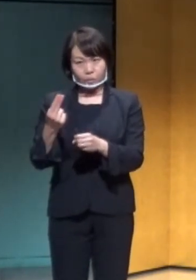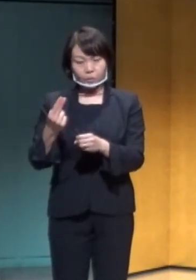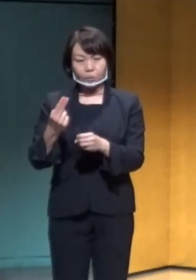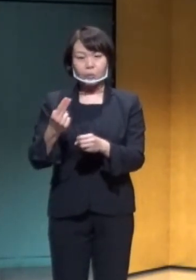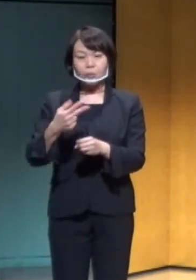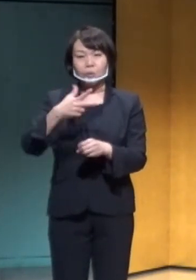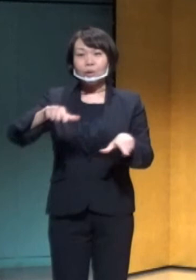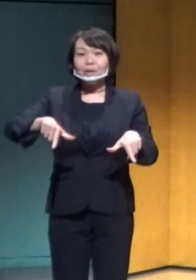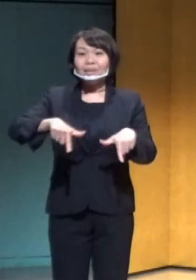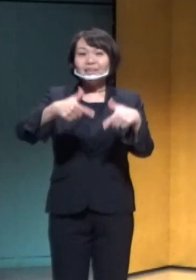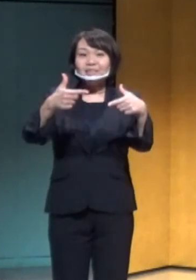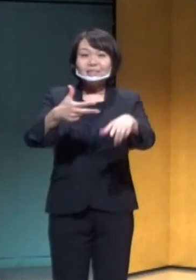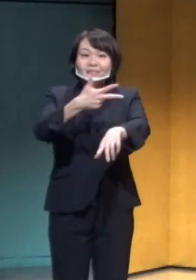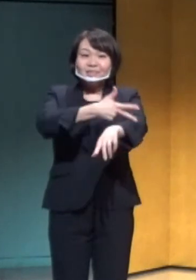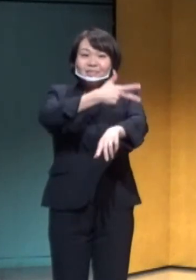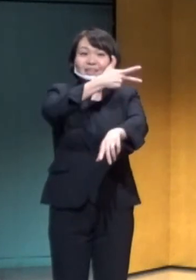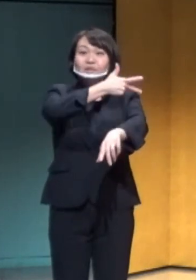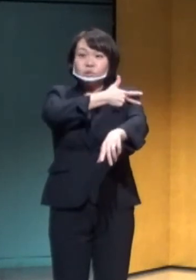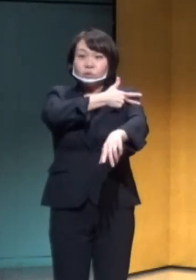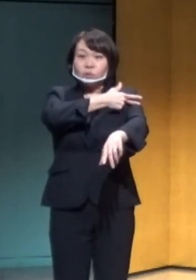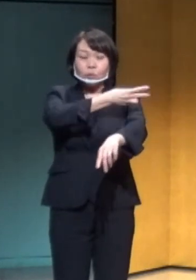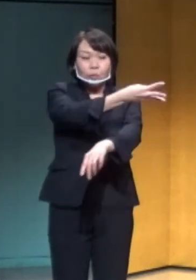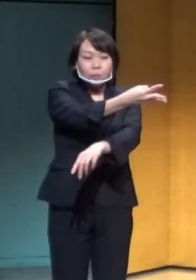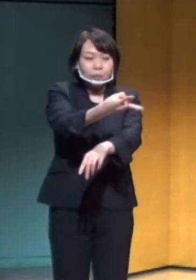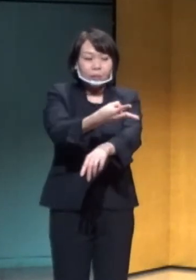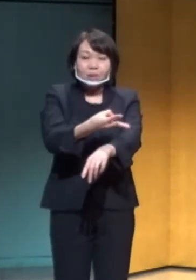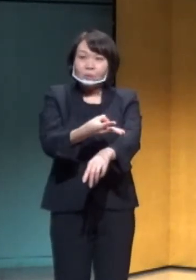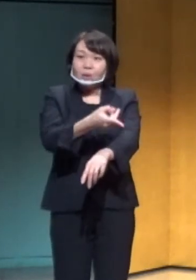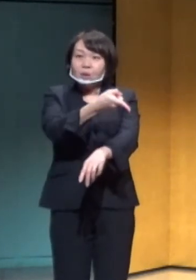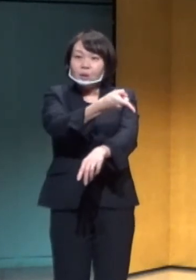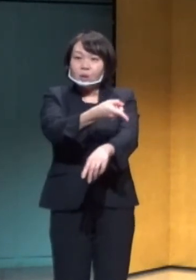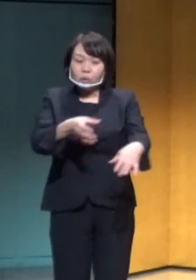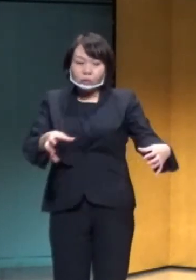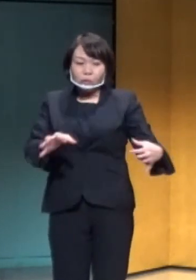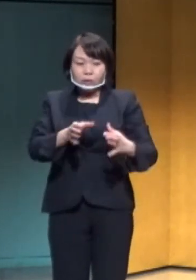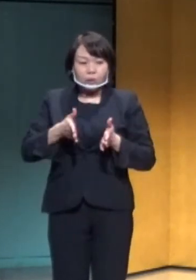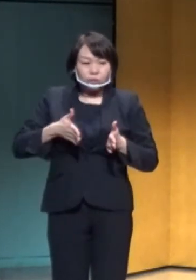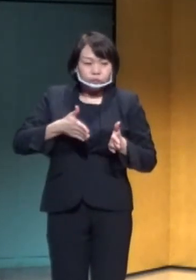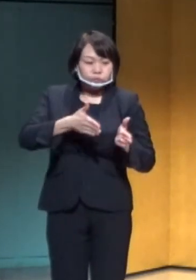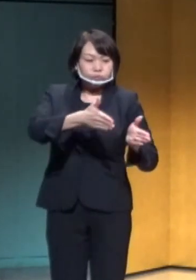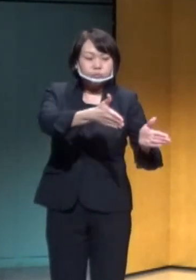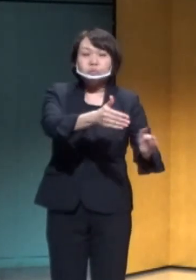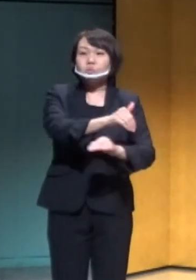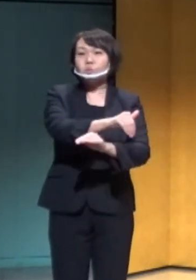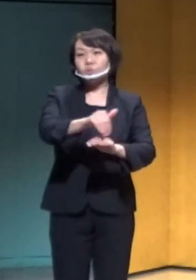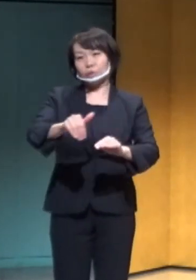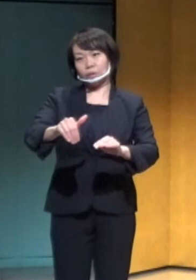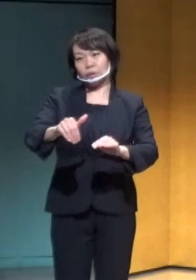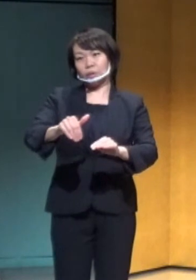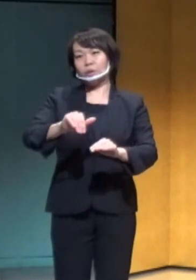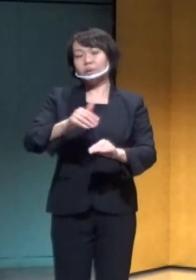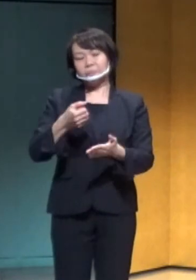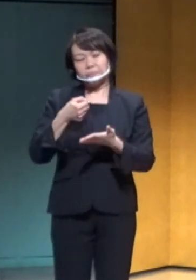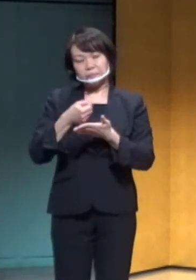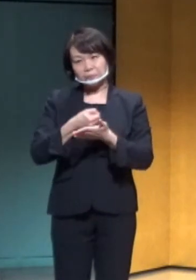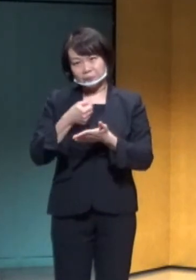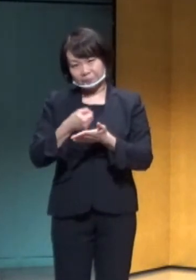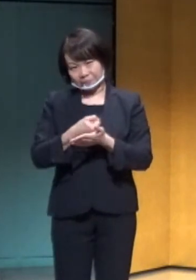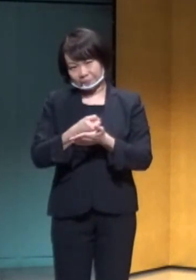市役所前を通る秋ヶ瀬橋までつながる県道までつながるはずだったんですけれども、残念ながら